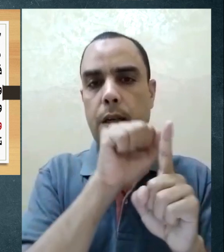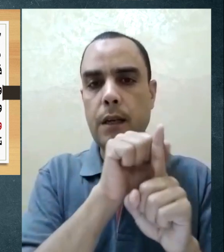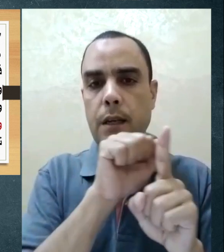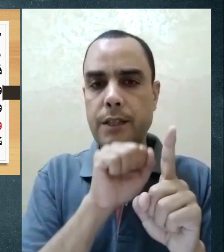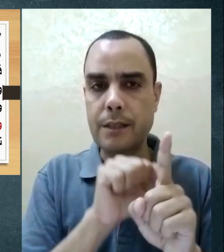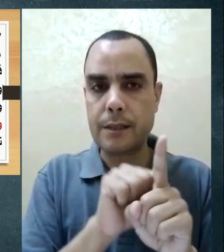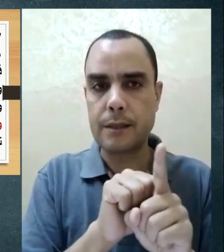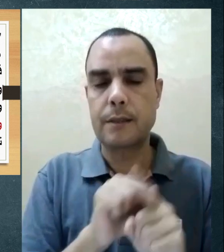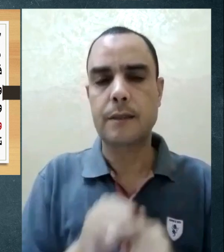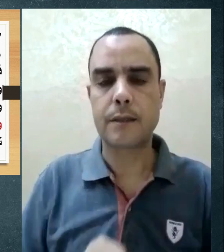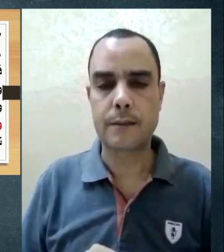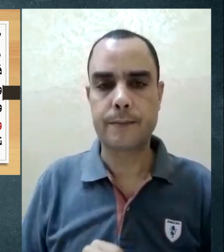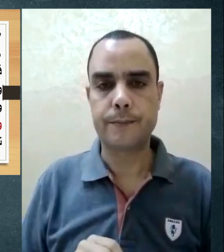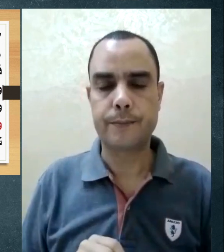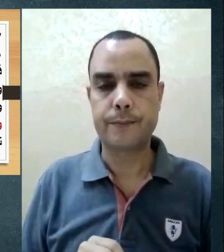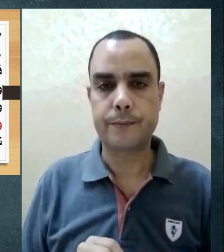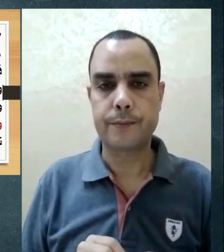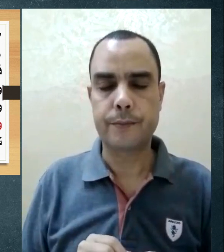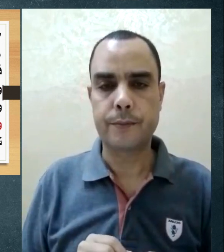وخصائص